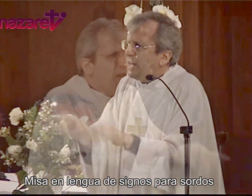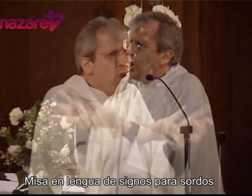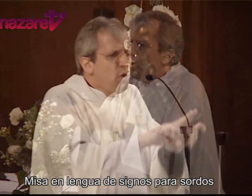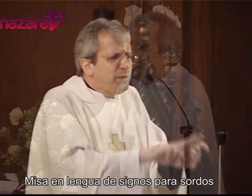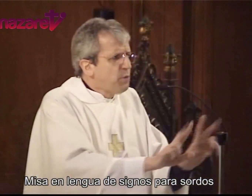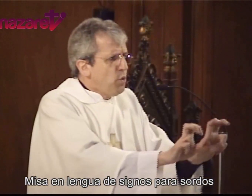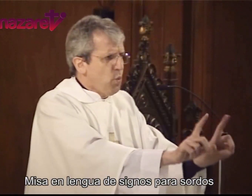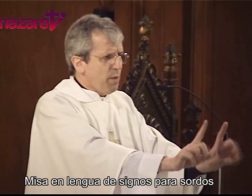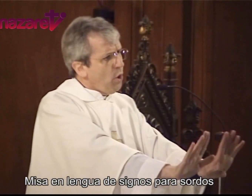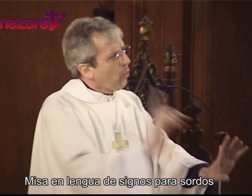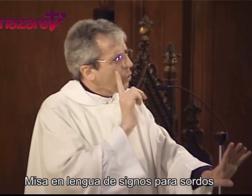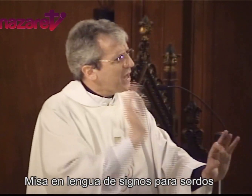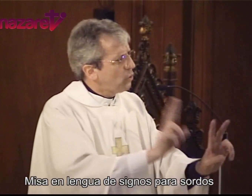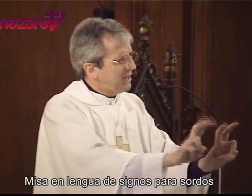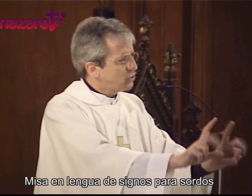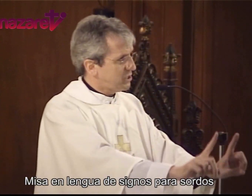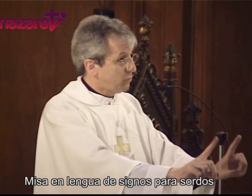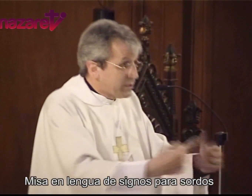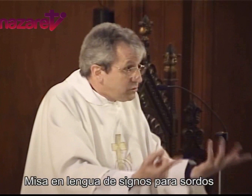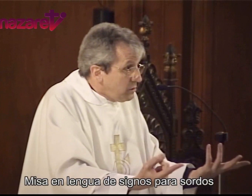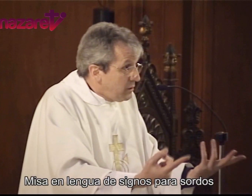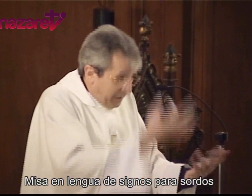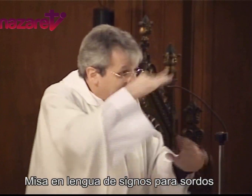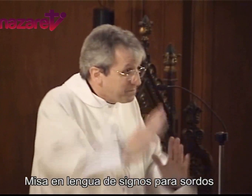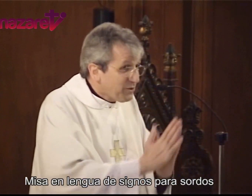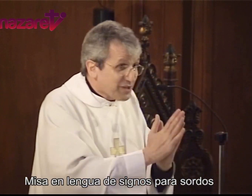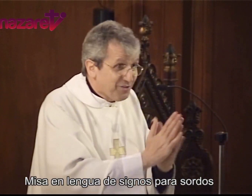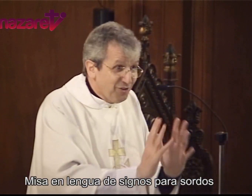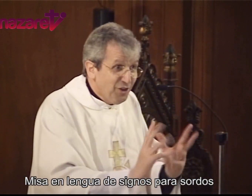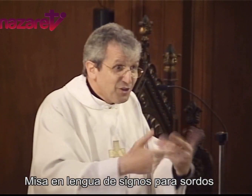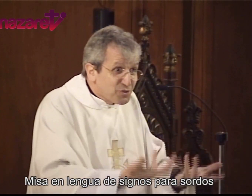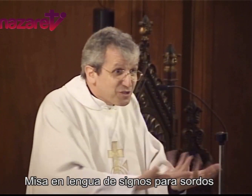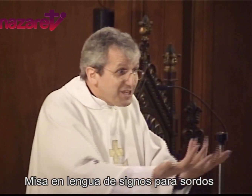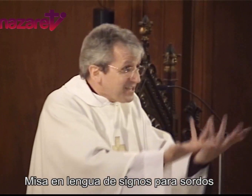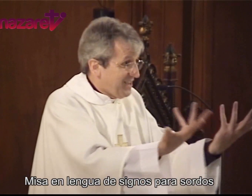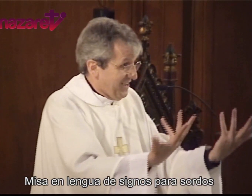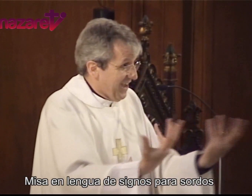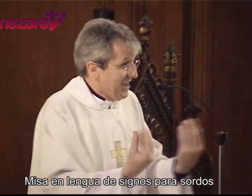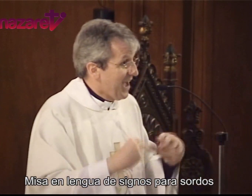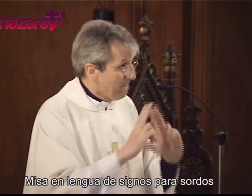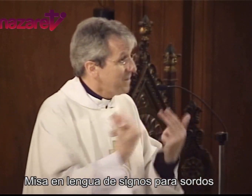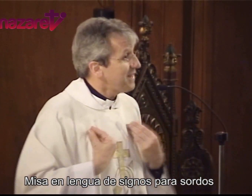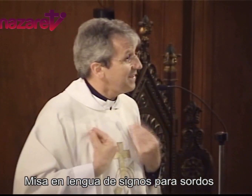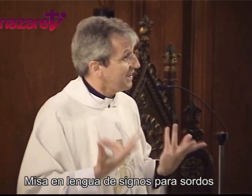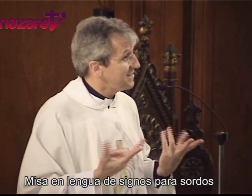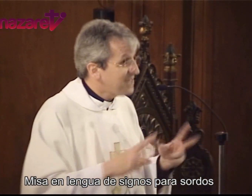ser Lo mismo Nuevo Cuidado Las cosas nuevas No El Espíritu Santo Suscita En la vida De la Iglesia